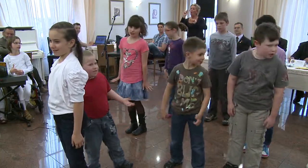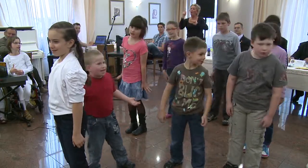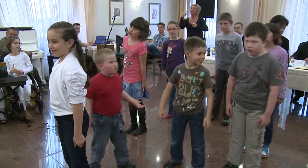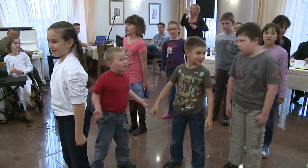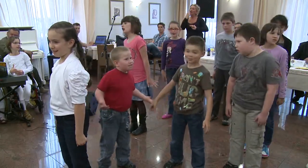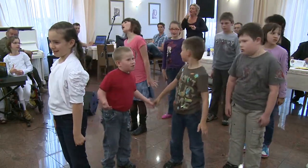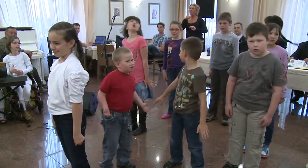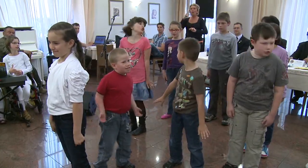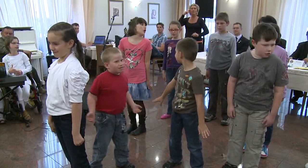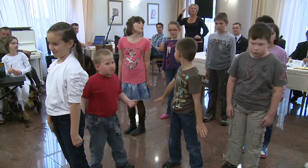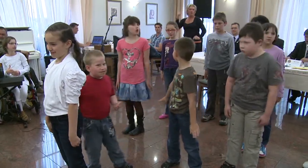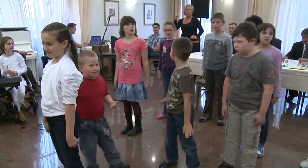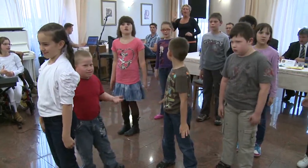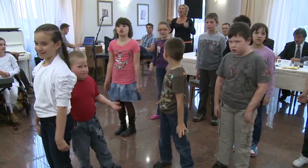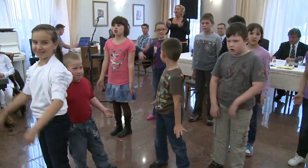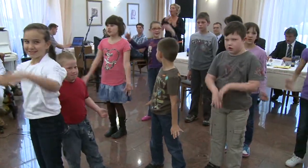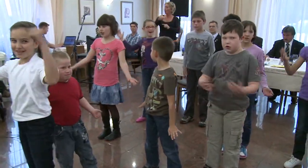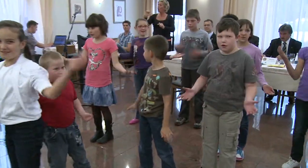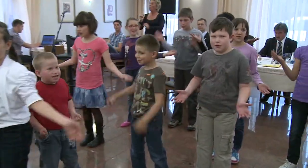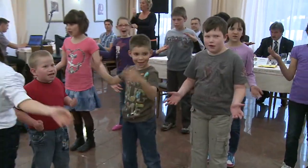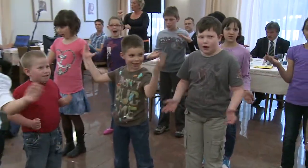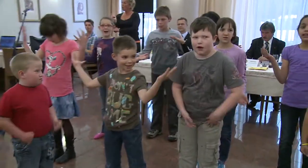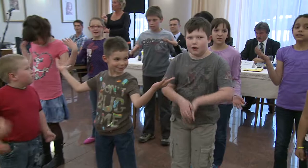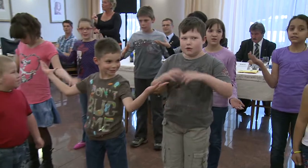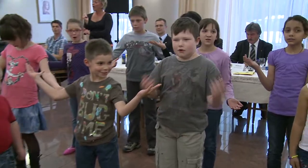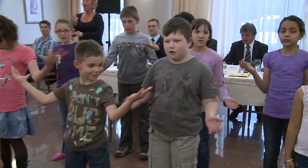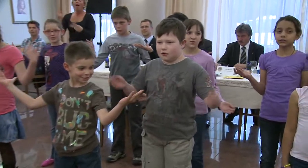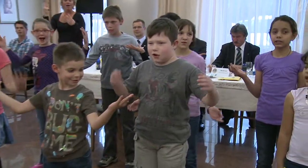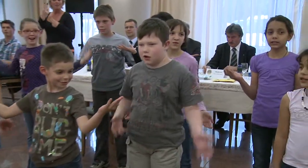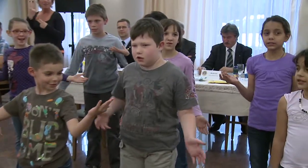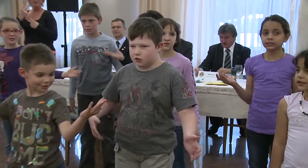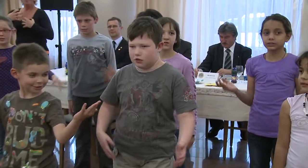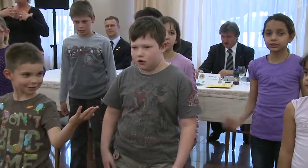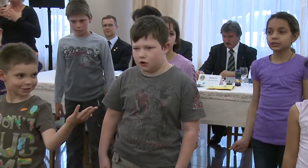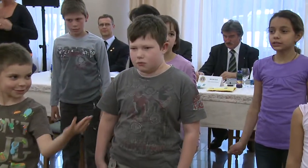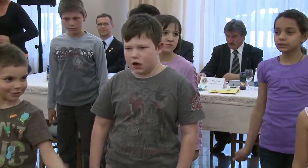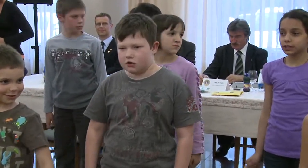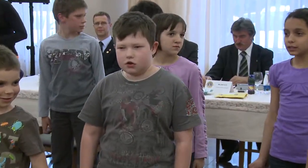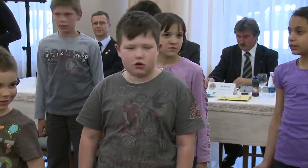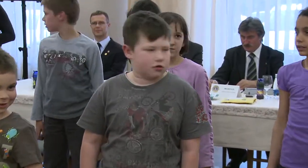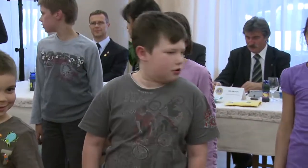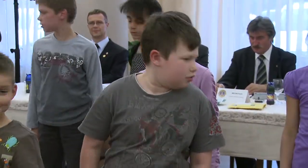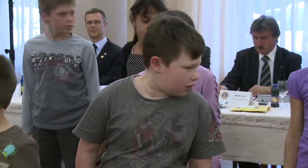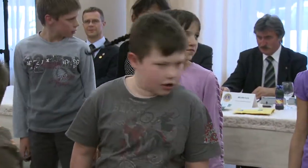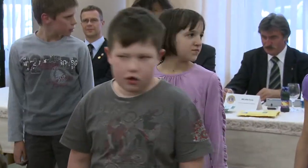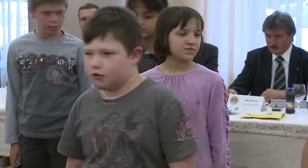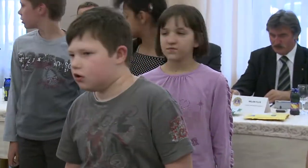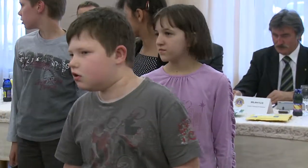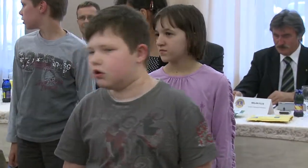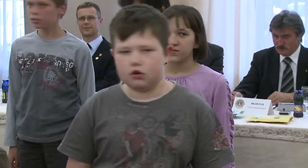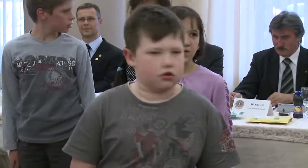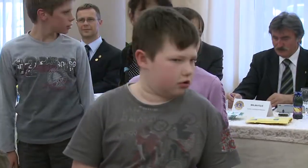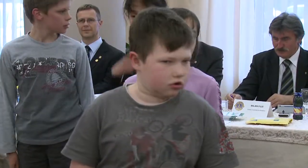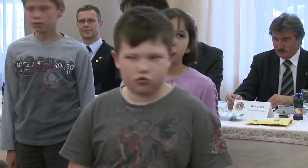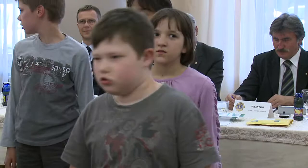to se mi lahko to ponoviš. Seveda, oče niš. Obračaj glavo, eden,